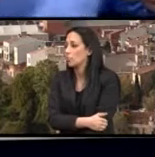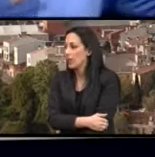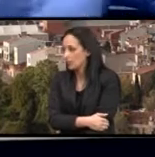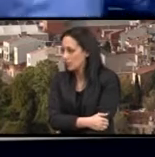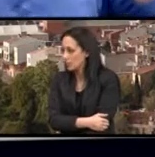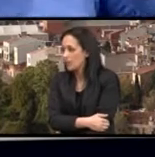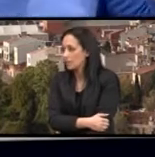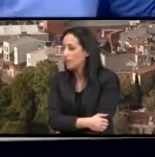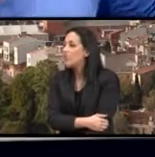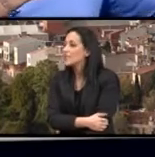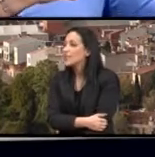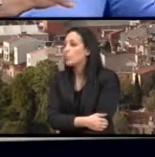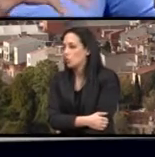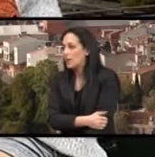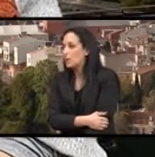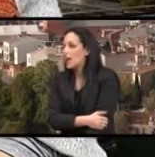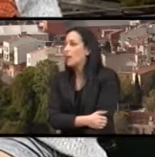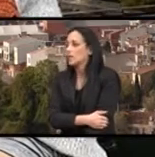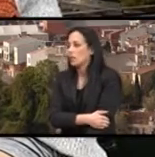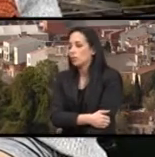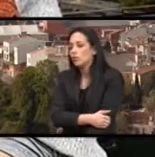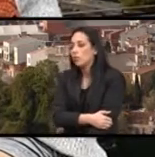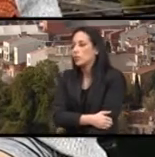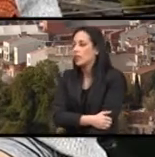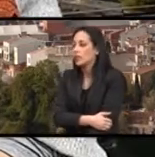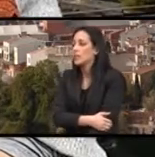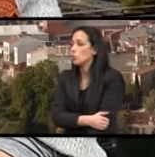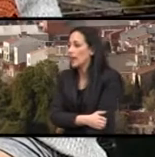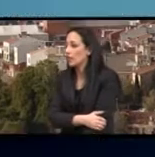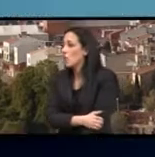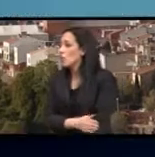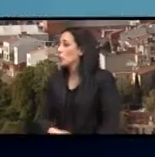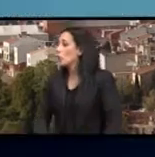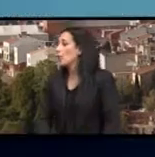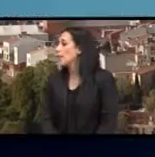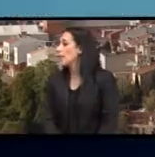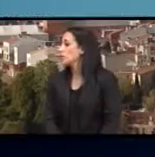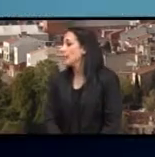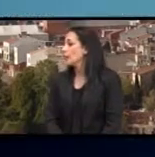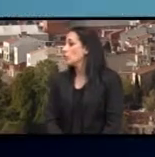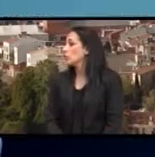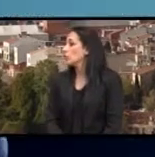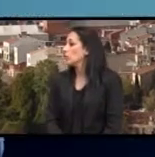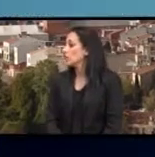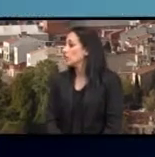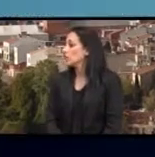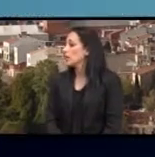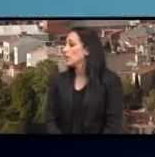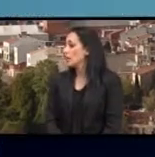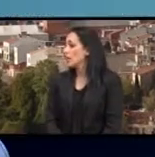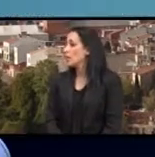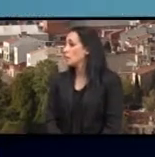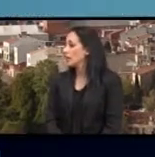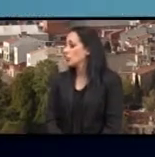de nosaltres també. Sí que hem trobat també altres situacions de que ens han ajudat, però com que a vegades no ens entenen,